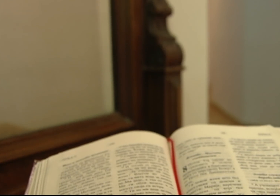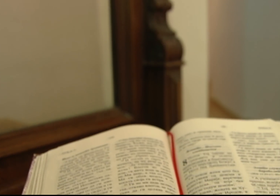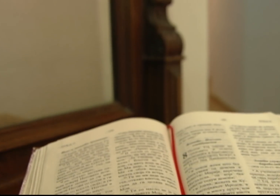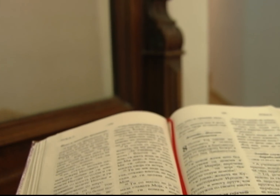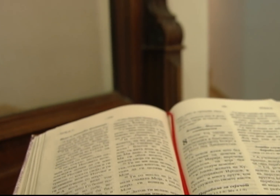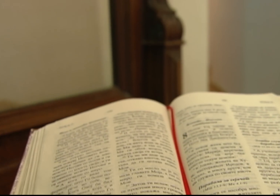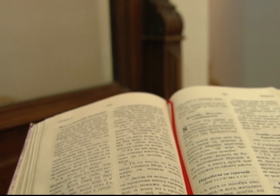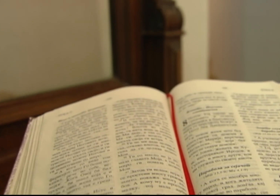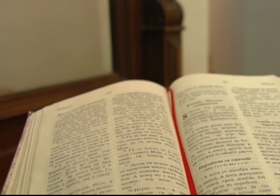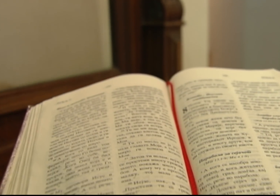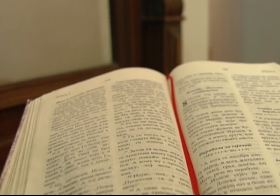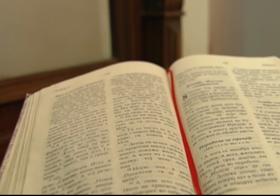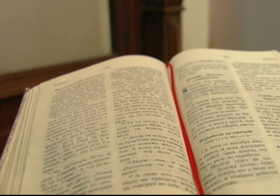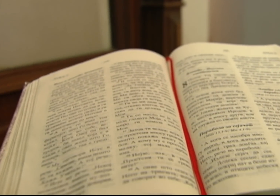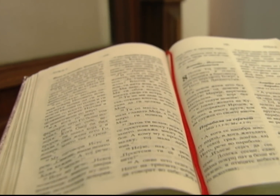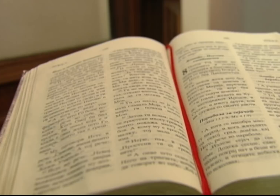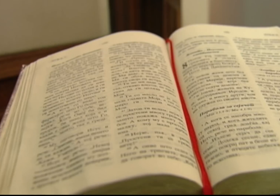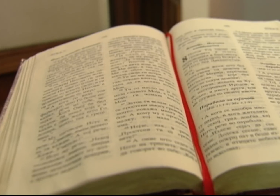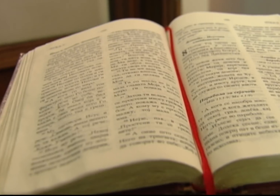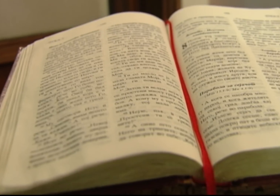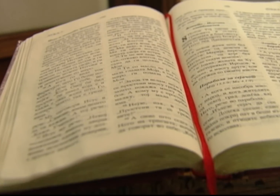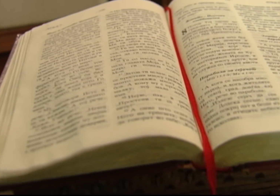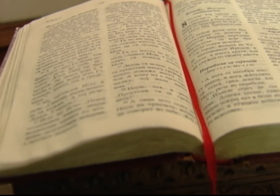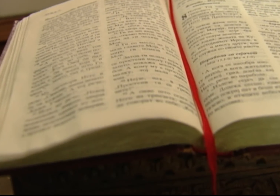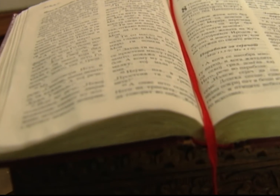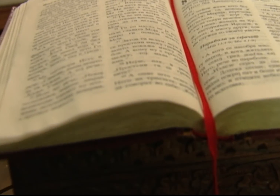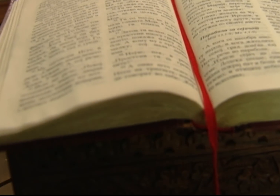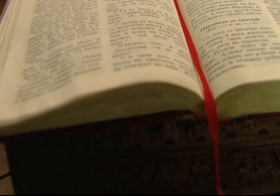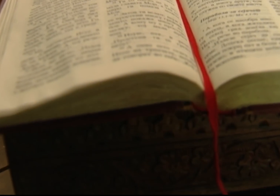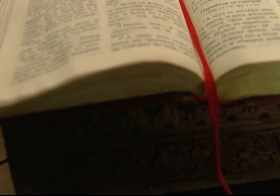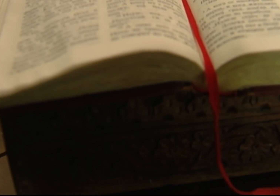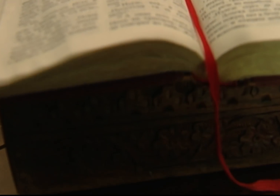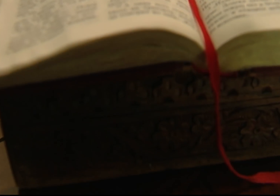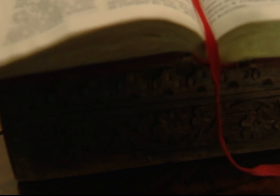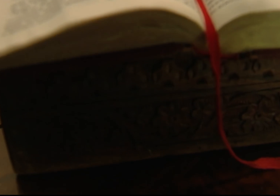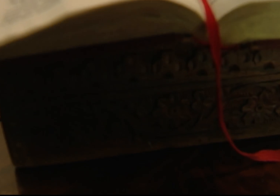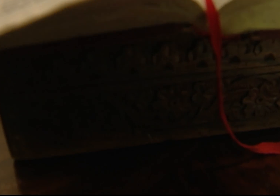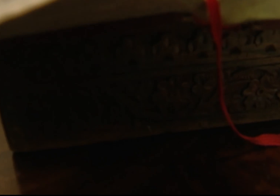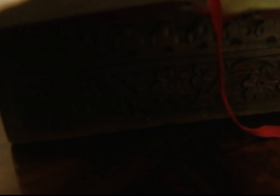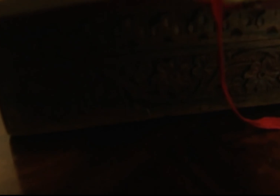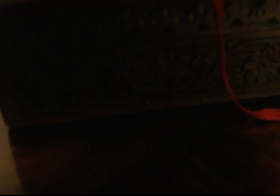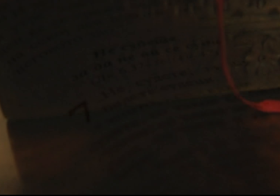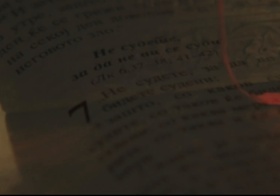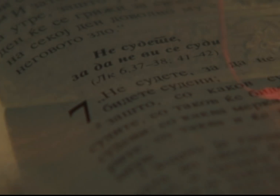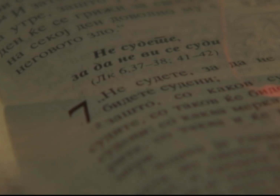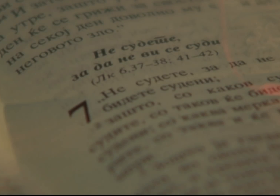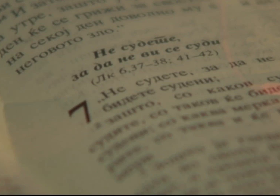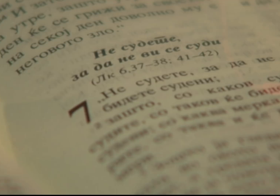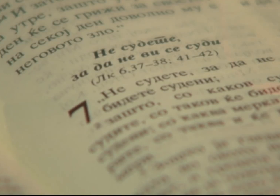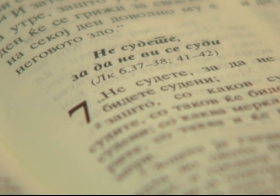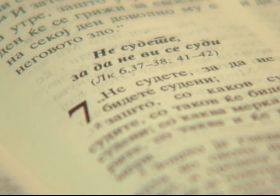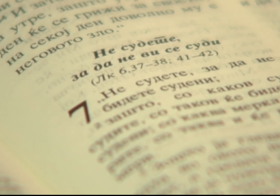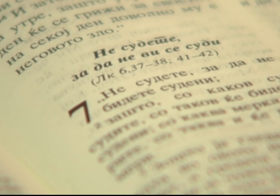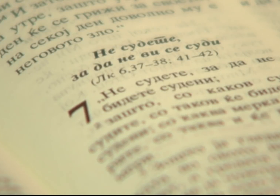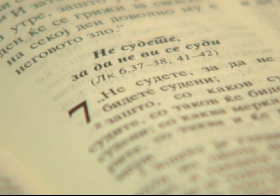не е за млади. Некои се и против. Глувите луѓе мислат дека ова е фантазија, а јас им велам дека